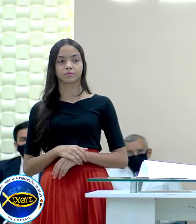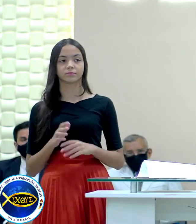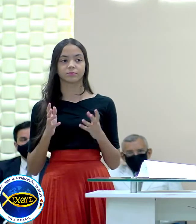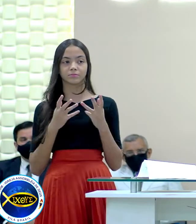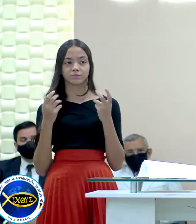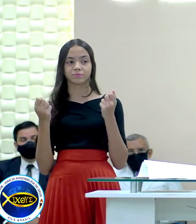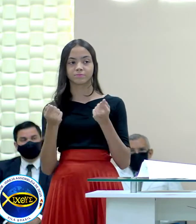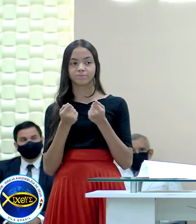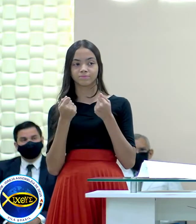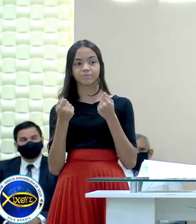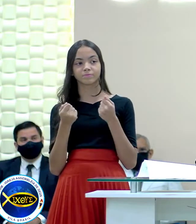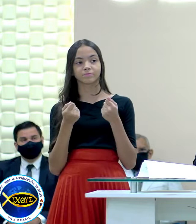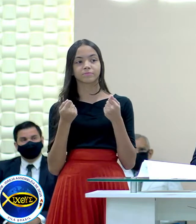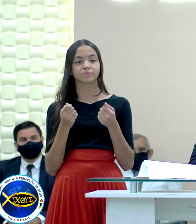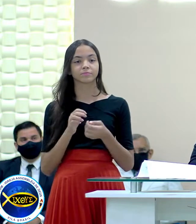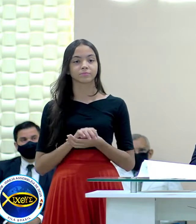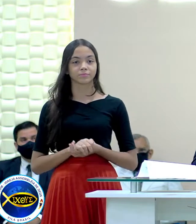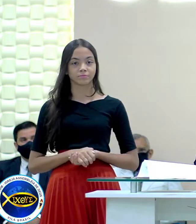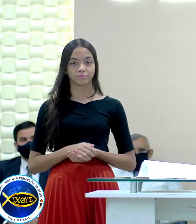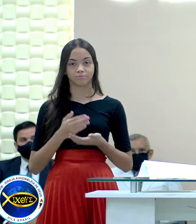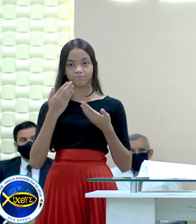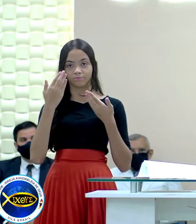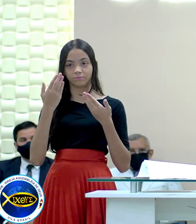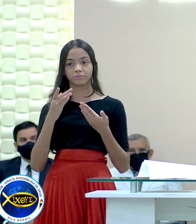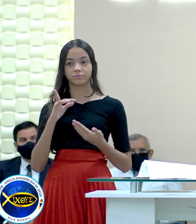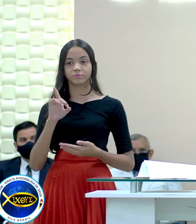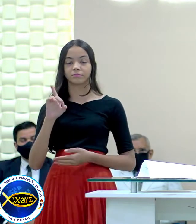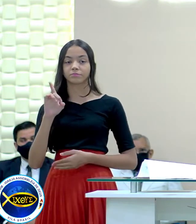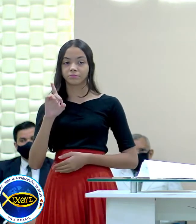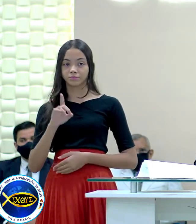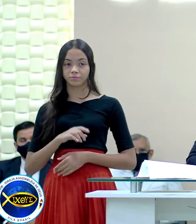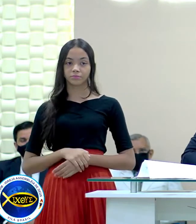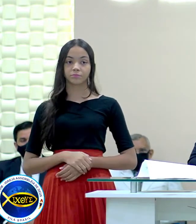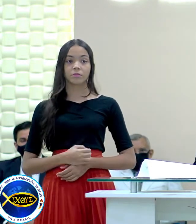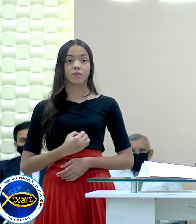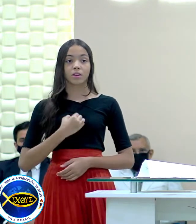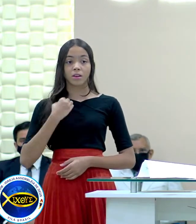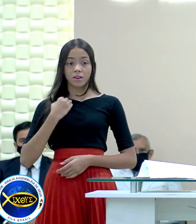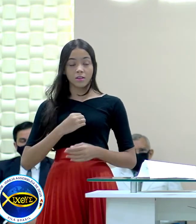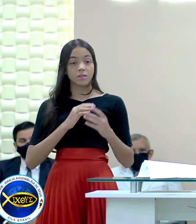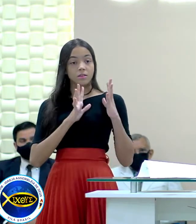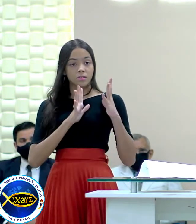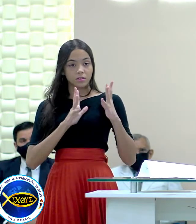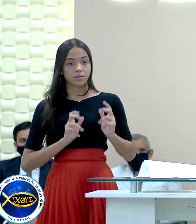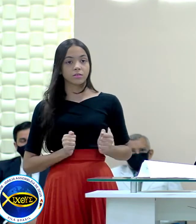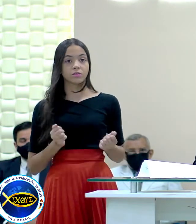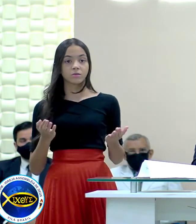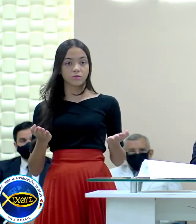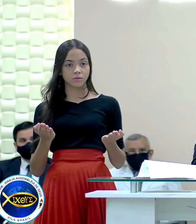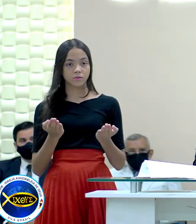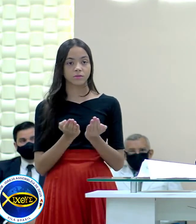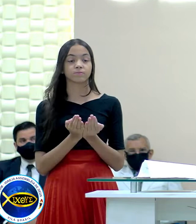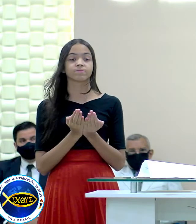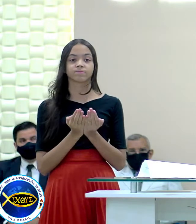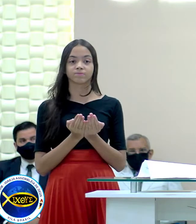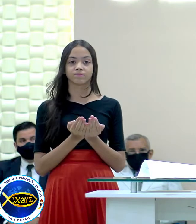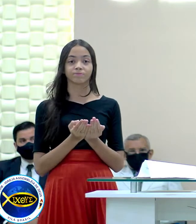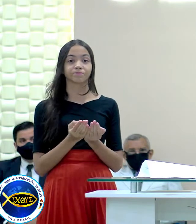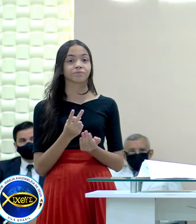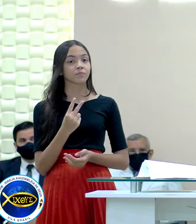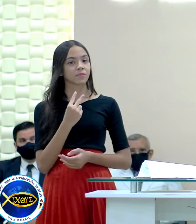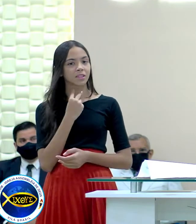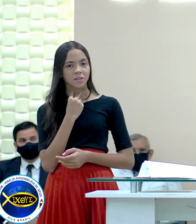Aleluia, graças a Deus por isso. A vida de santidade de um cristão, ela não